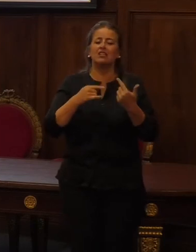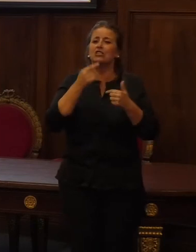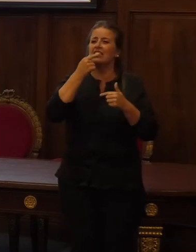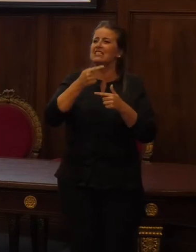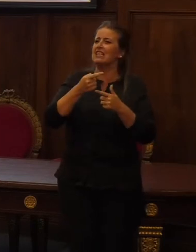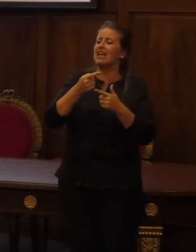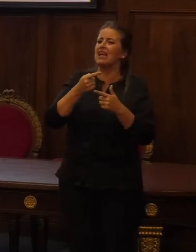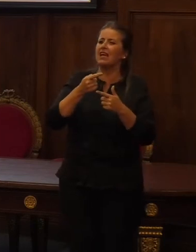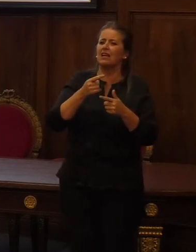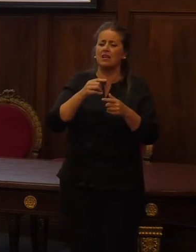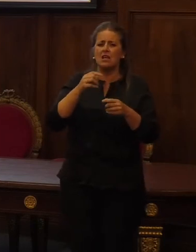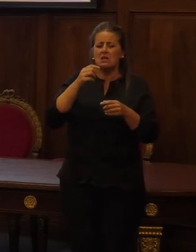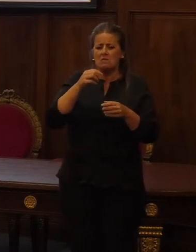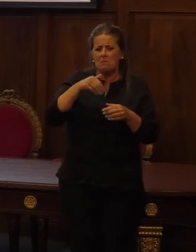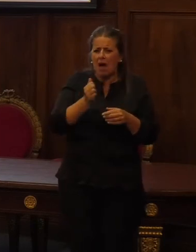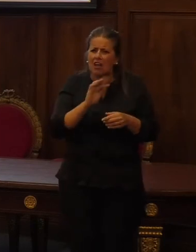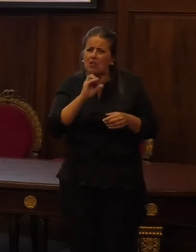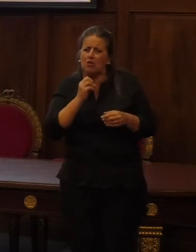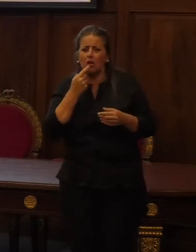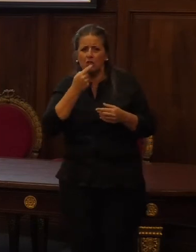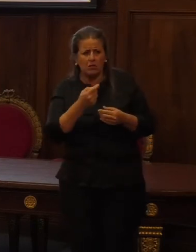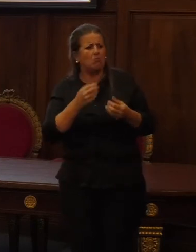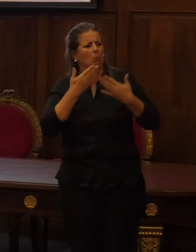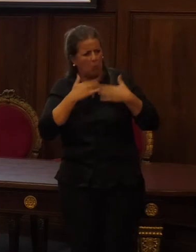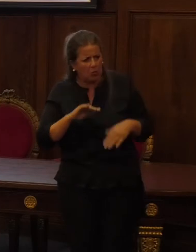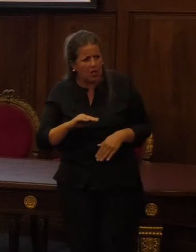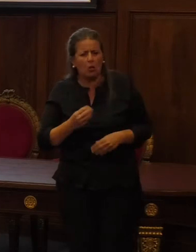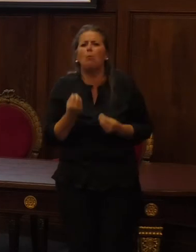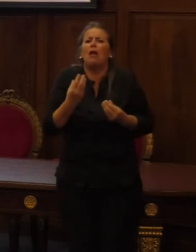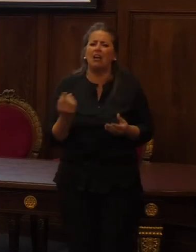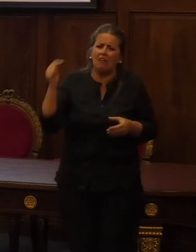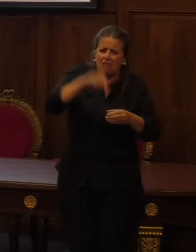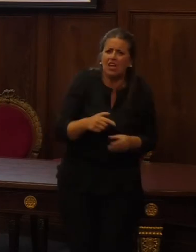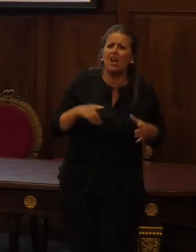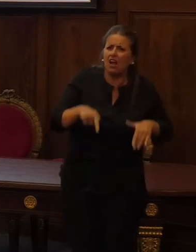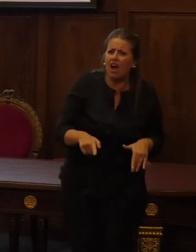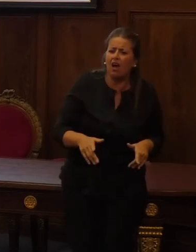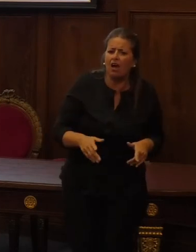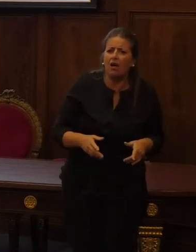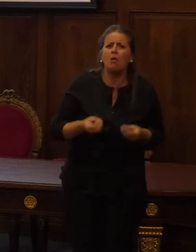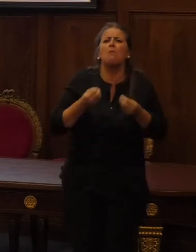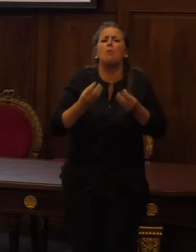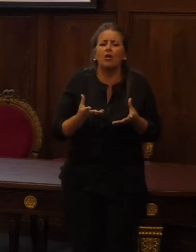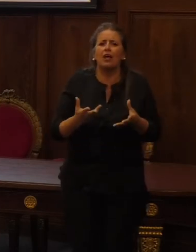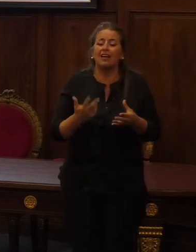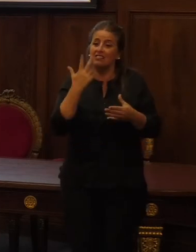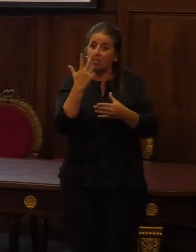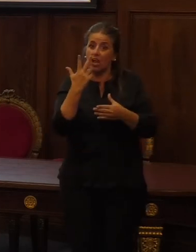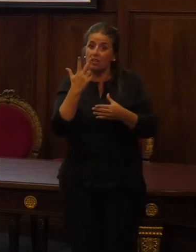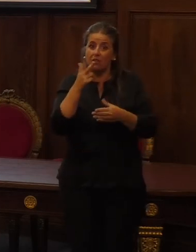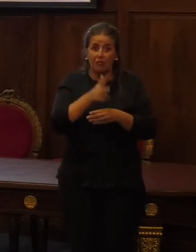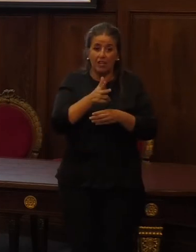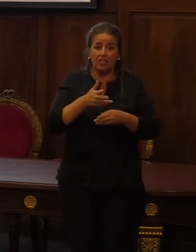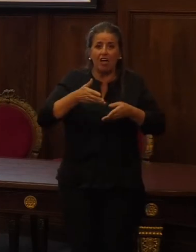Mario Yebor nos dice, yo no entiendo para qué vienen a este local que tiene tres fechas de